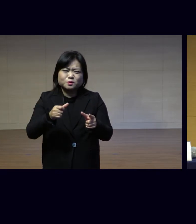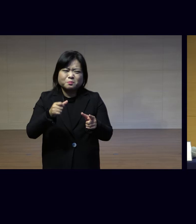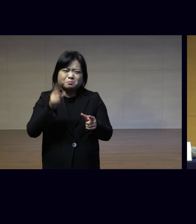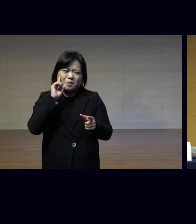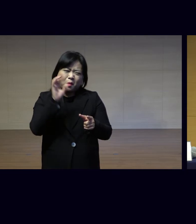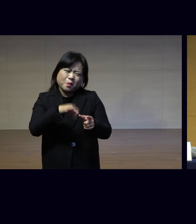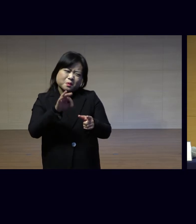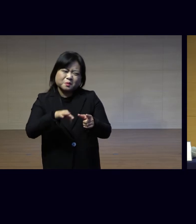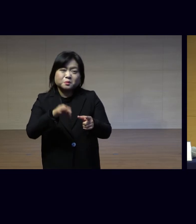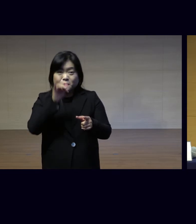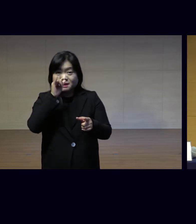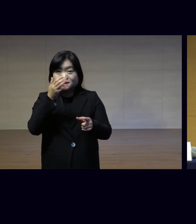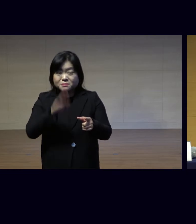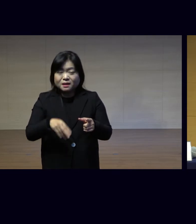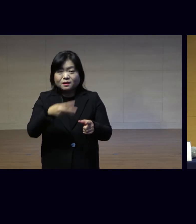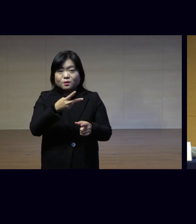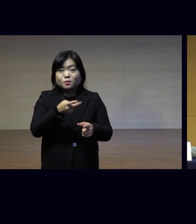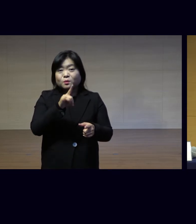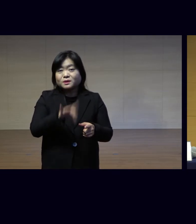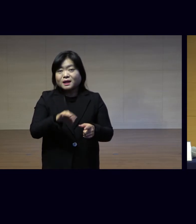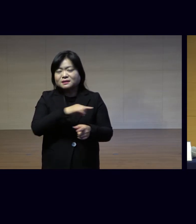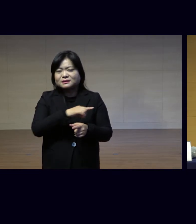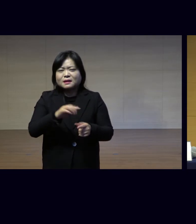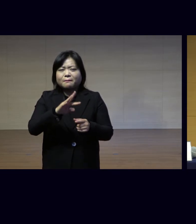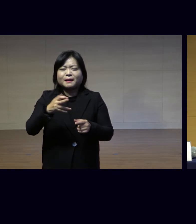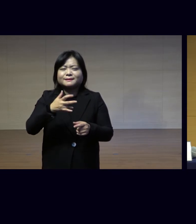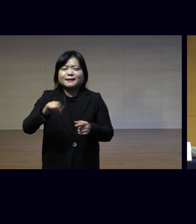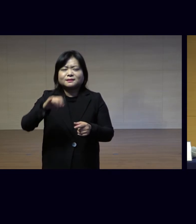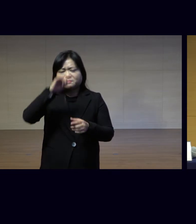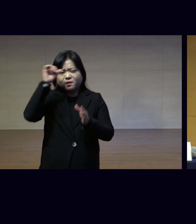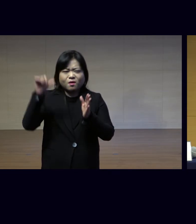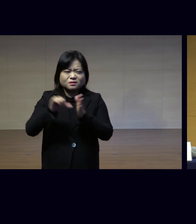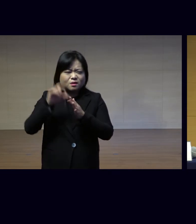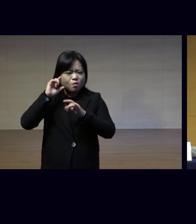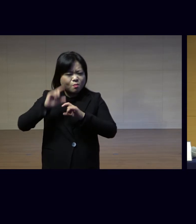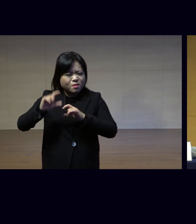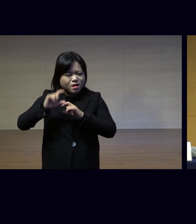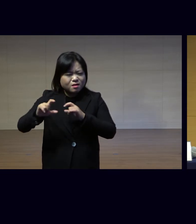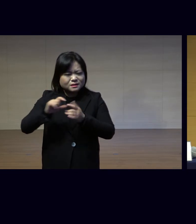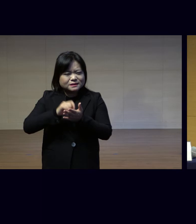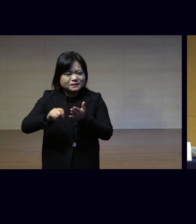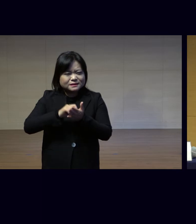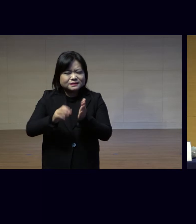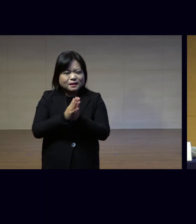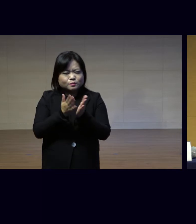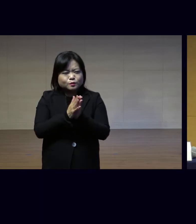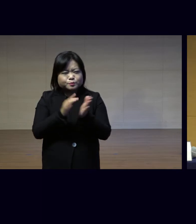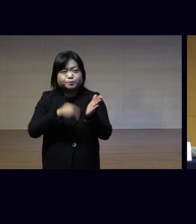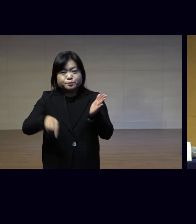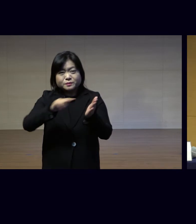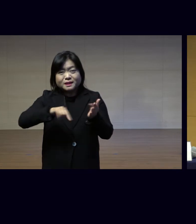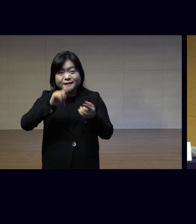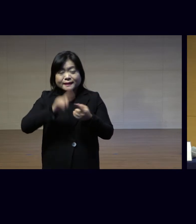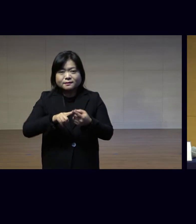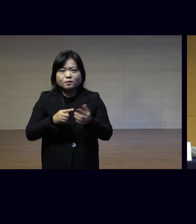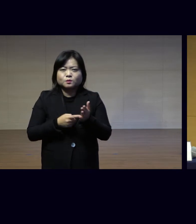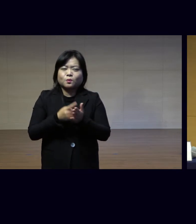있습니다만 그래서 로댕은 이 사람이 평생 그렇게 고뇌하면서 쓴 그 작품들의 세계를